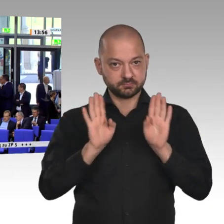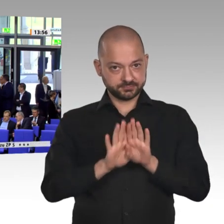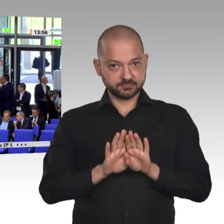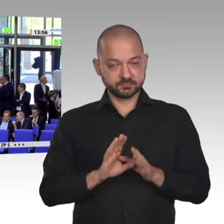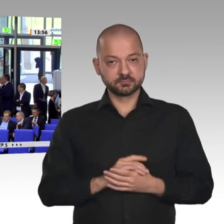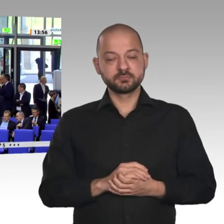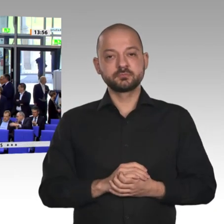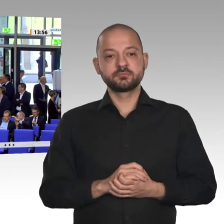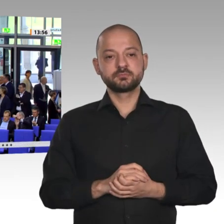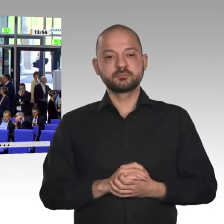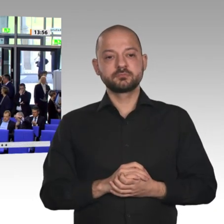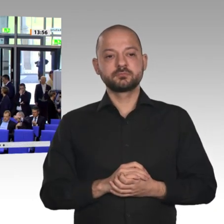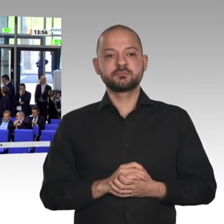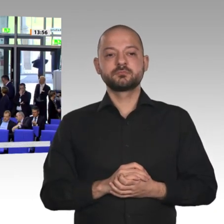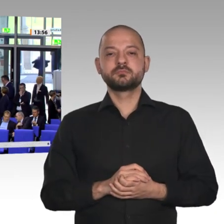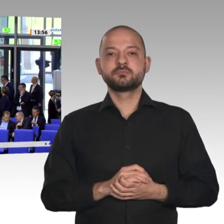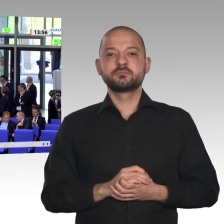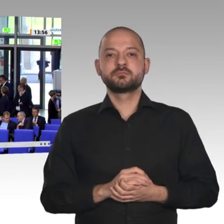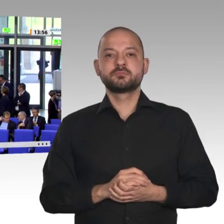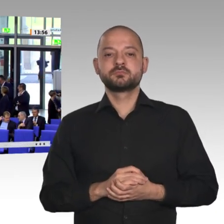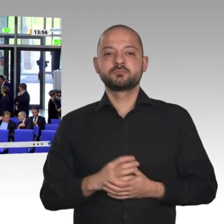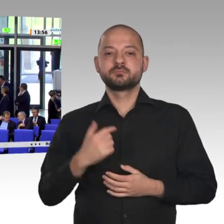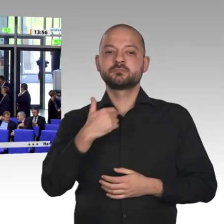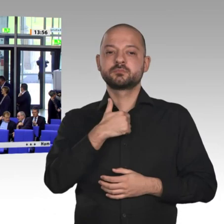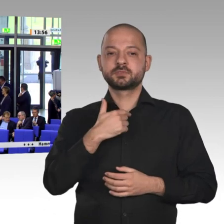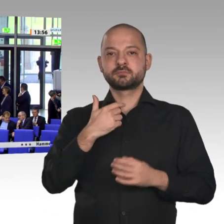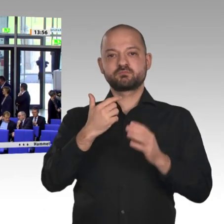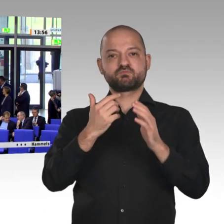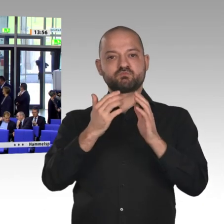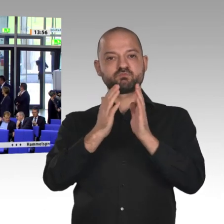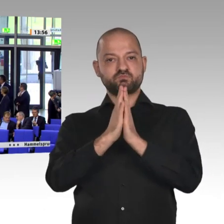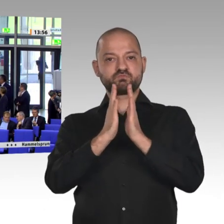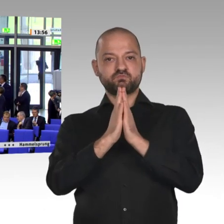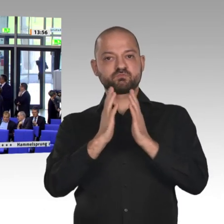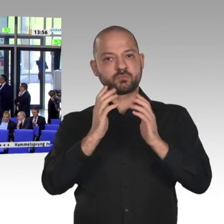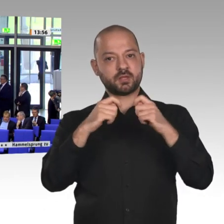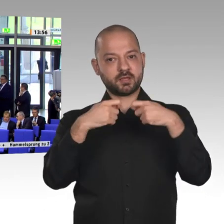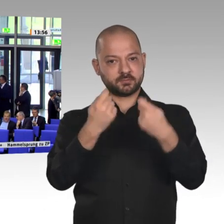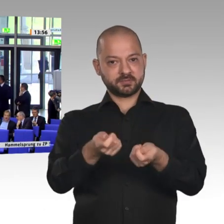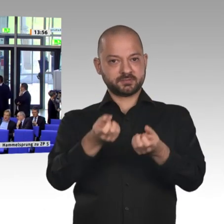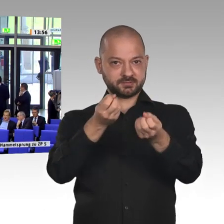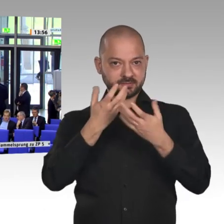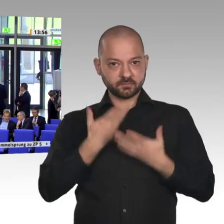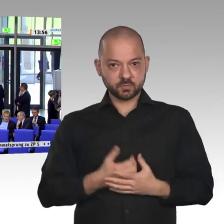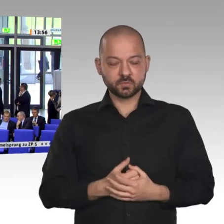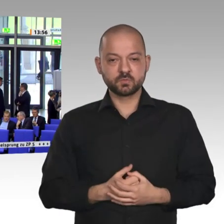Die Abstimmung ist beendet. Ich bitte, mir das Ergebnis zu übermitteln.